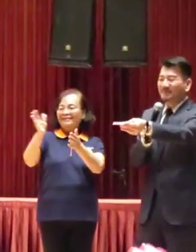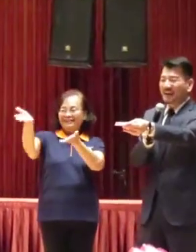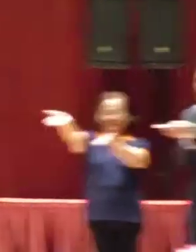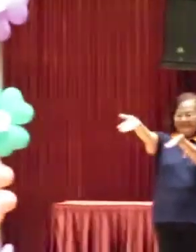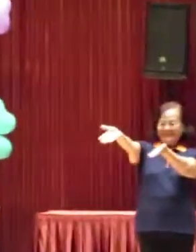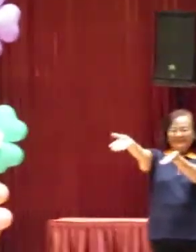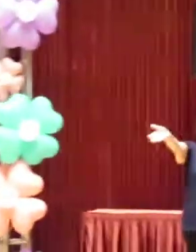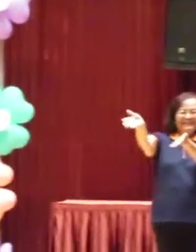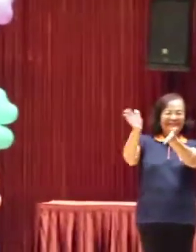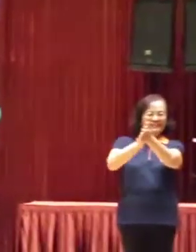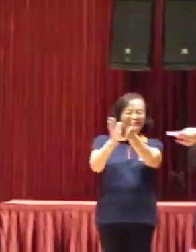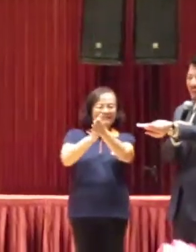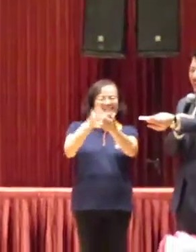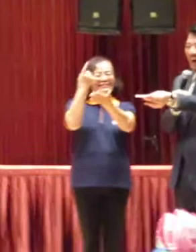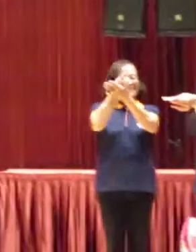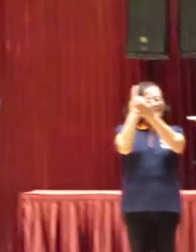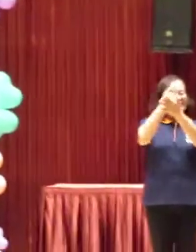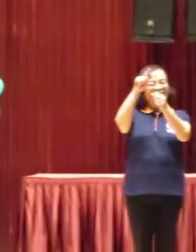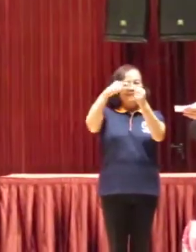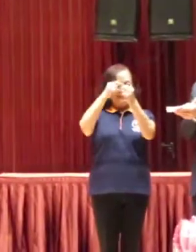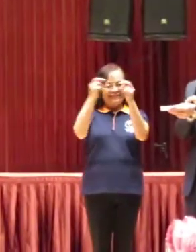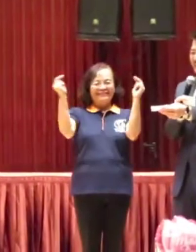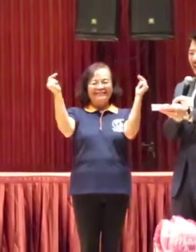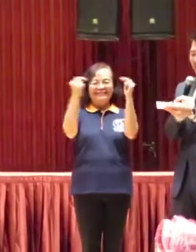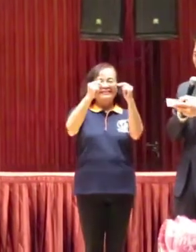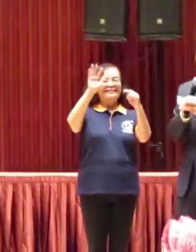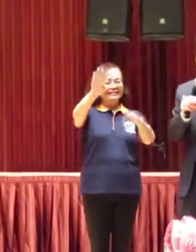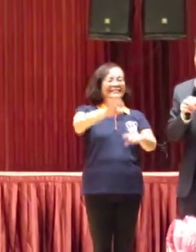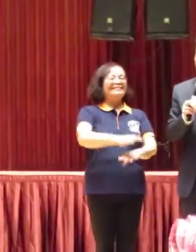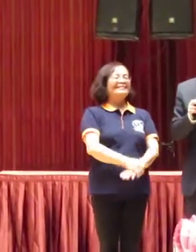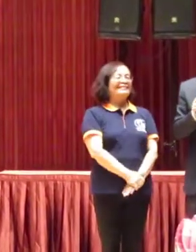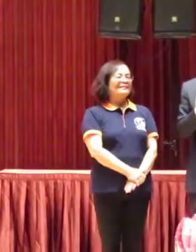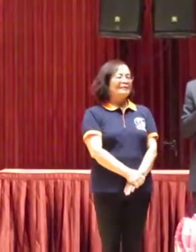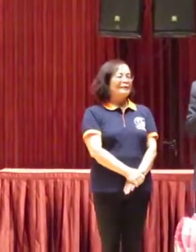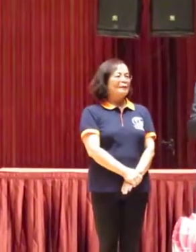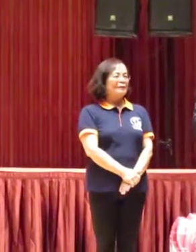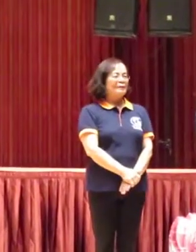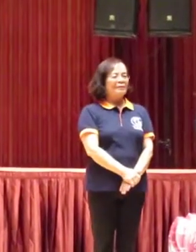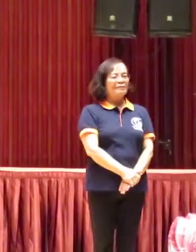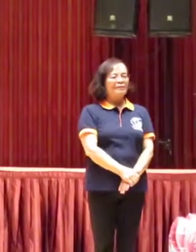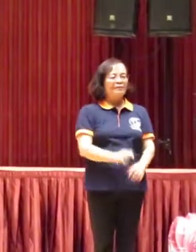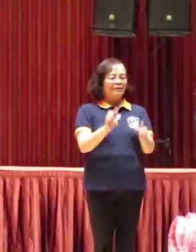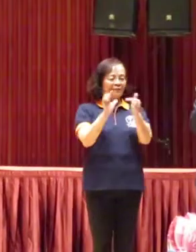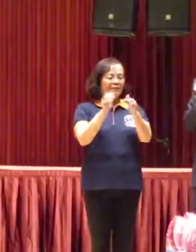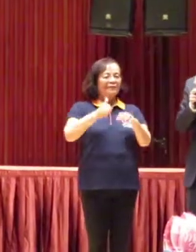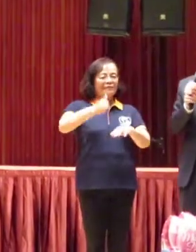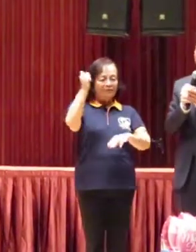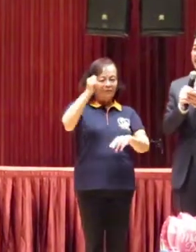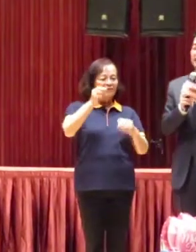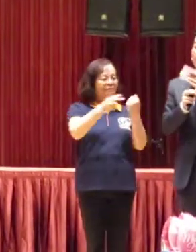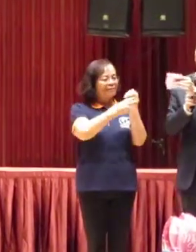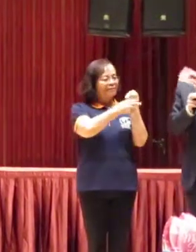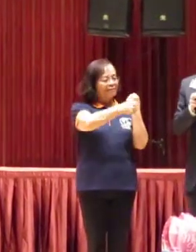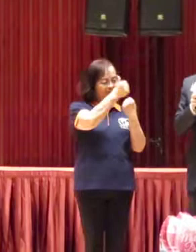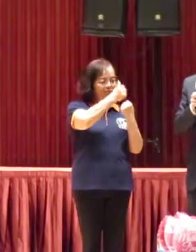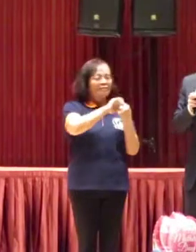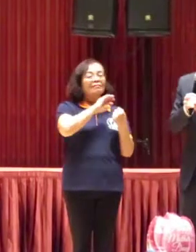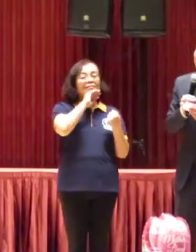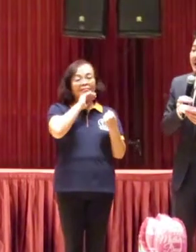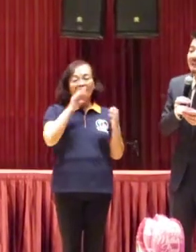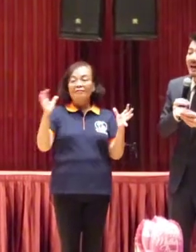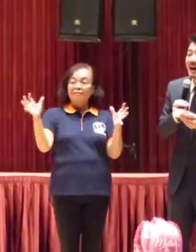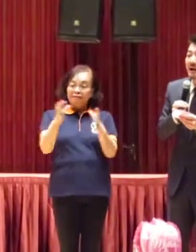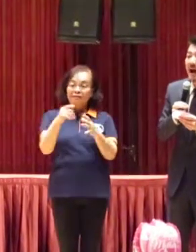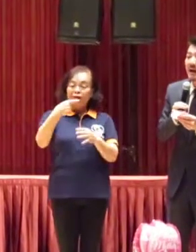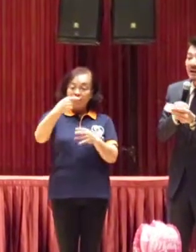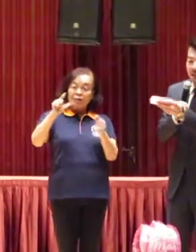长好，每一年都要跟区长见一次面哈，谢谢。区长哈，还有我们的区长跟里长，待会呢，同一区的我们就一